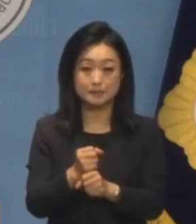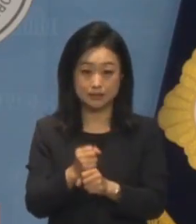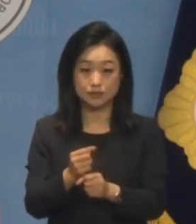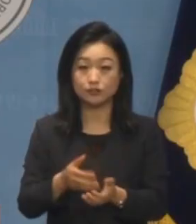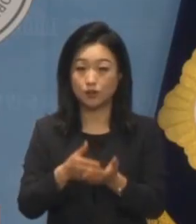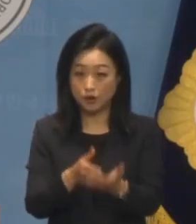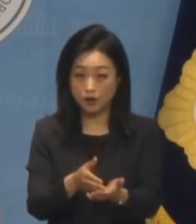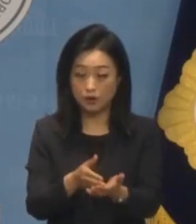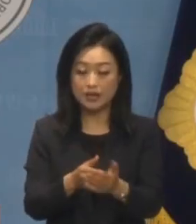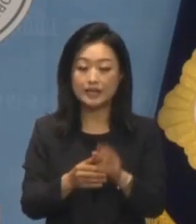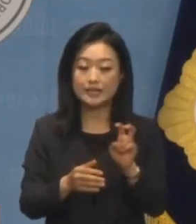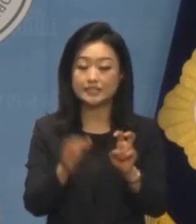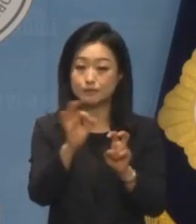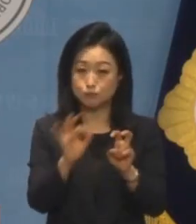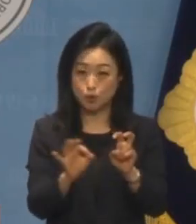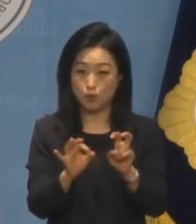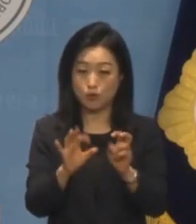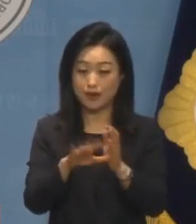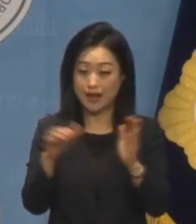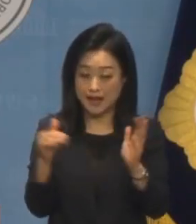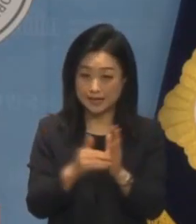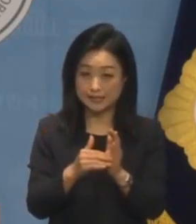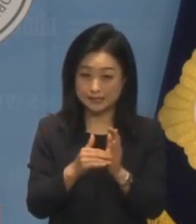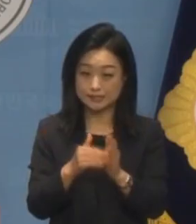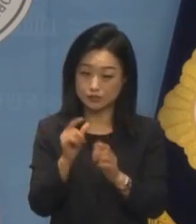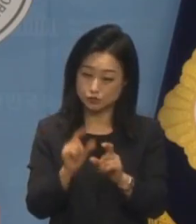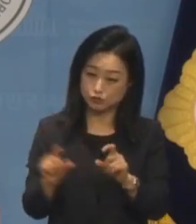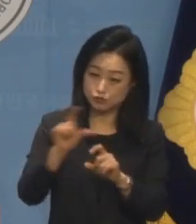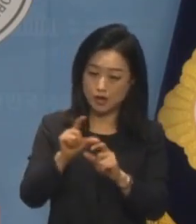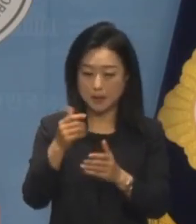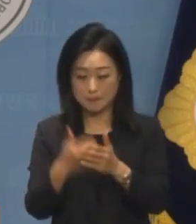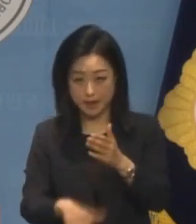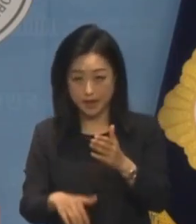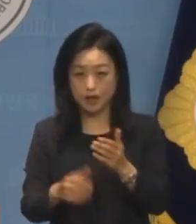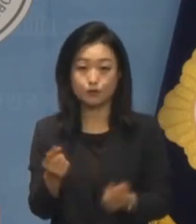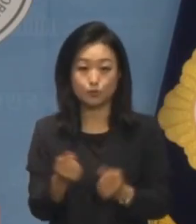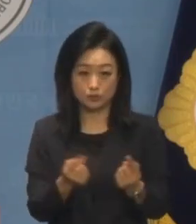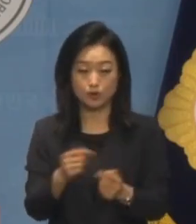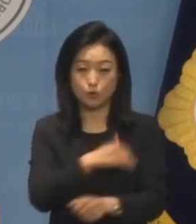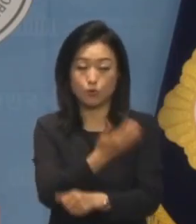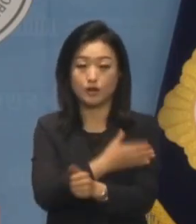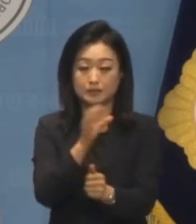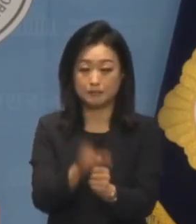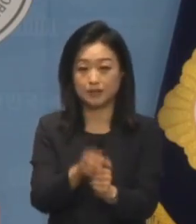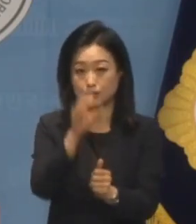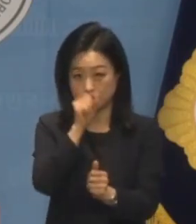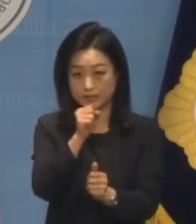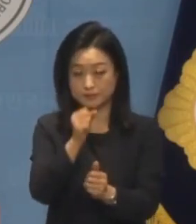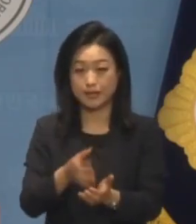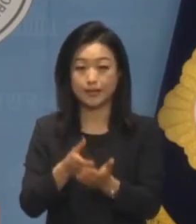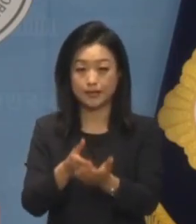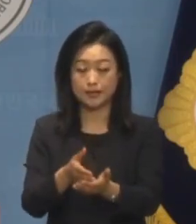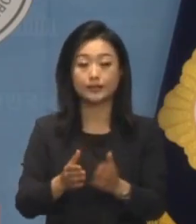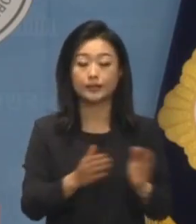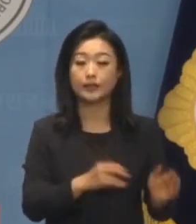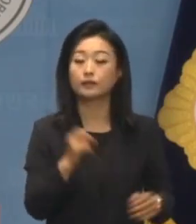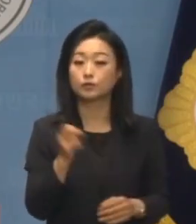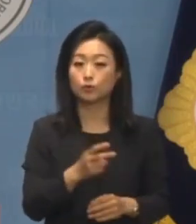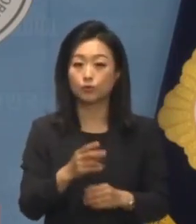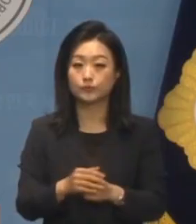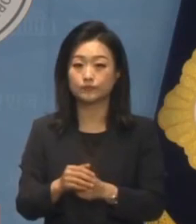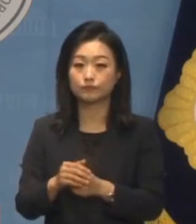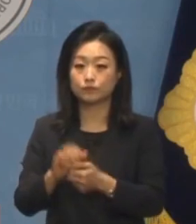최대 20%까지 가감할 수 있도록 하였습니다. 그뿐만 아니라 최대